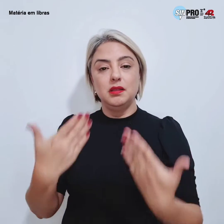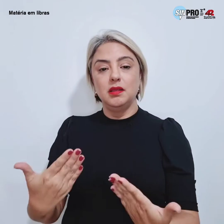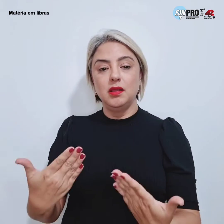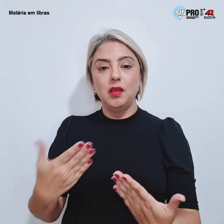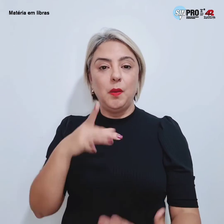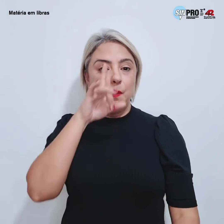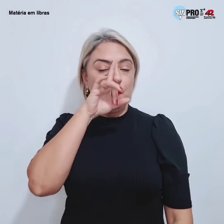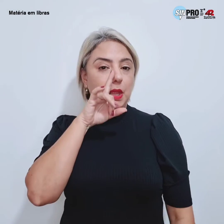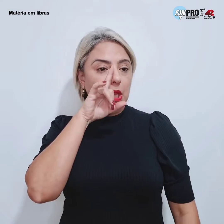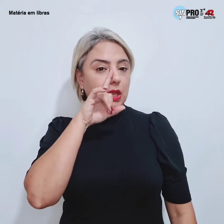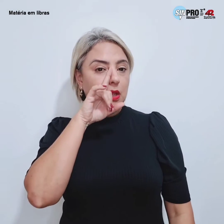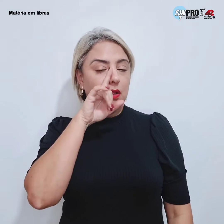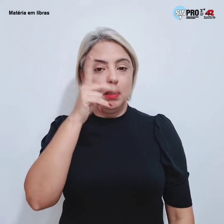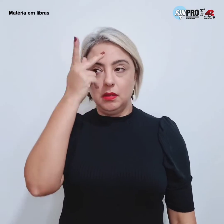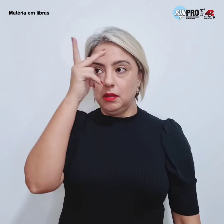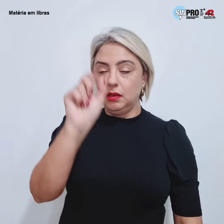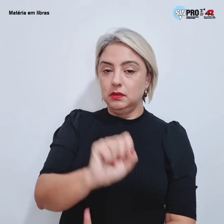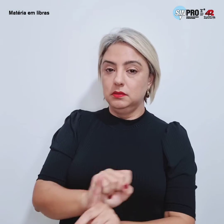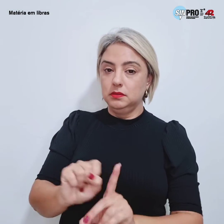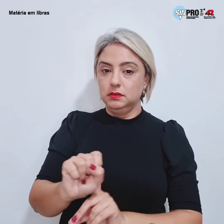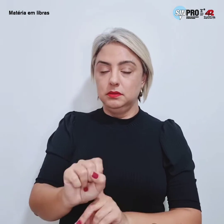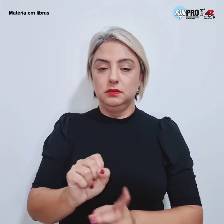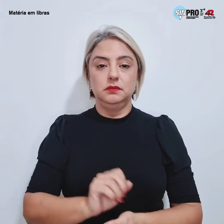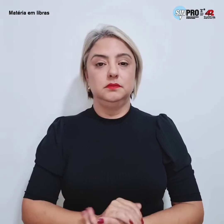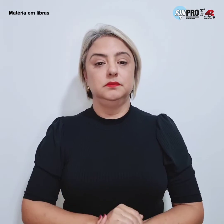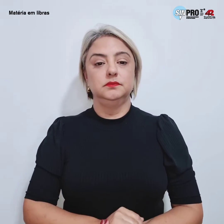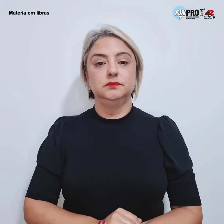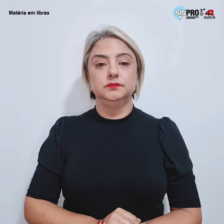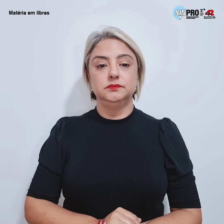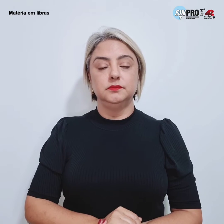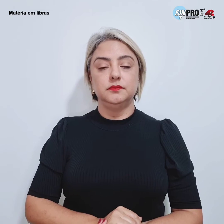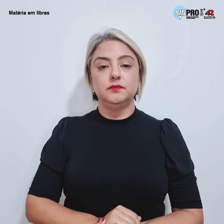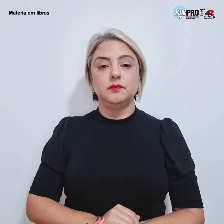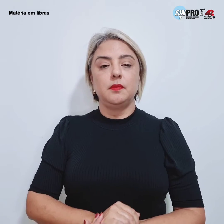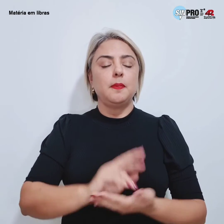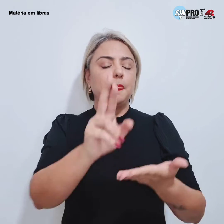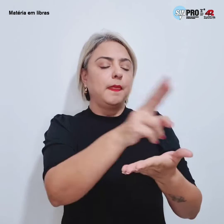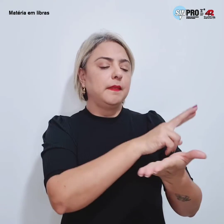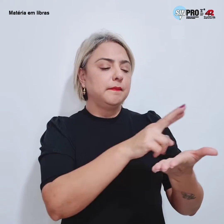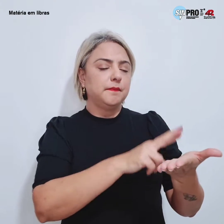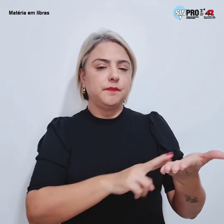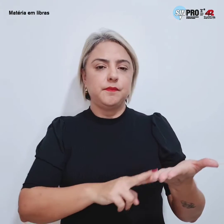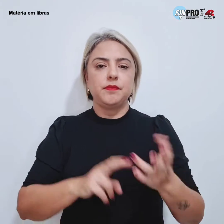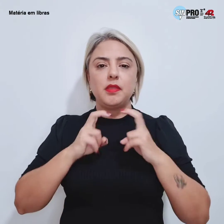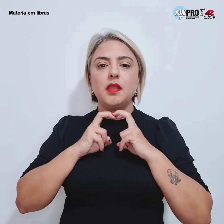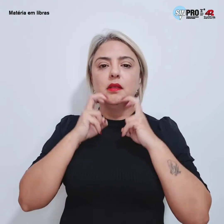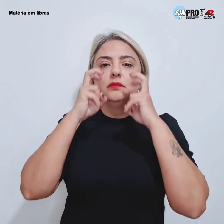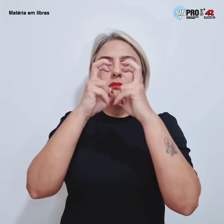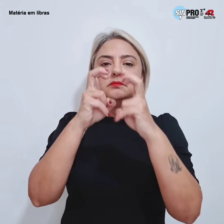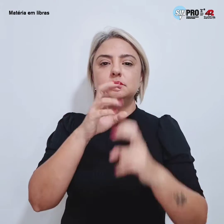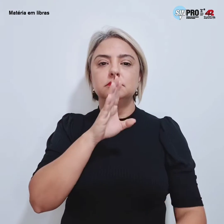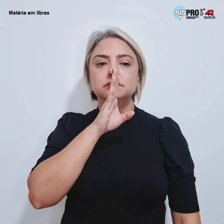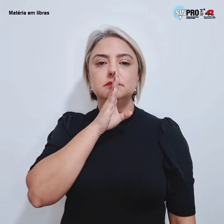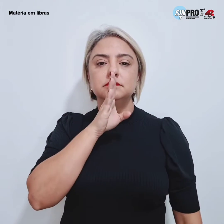perigosos para a sociedade. No relatório Vozes Silenciadas de